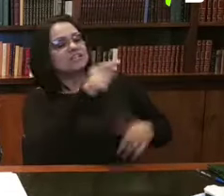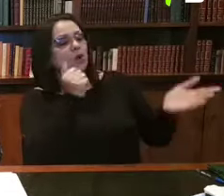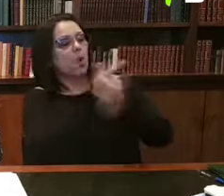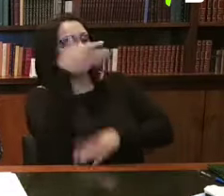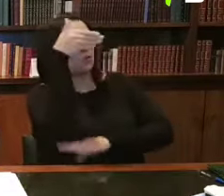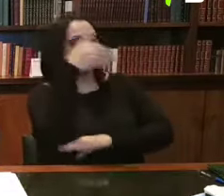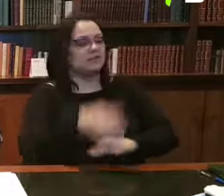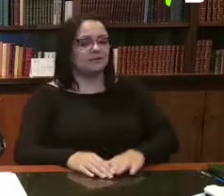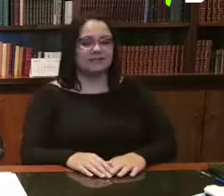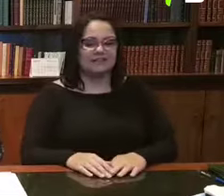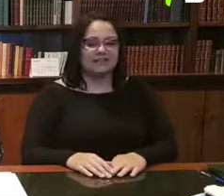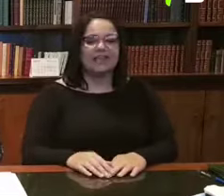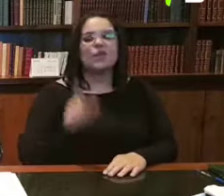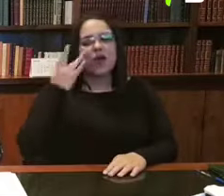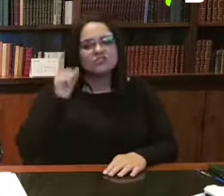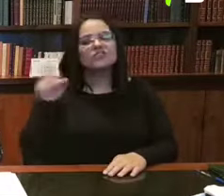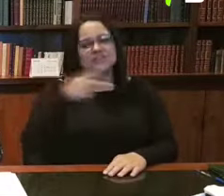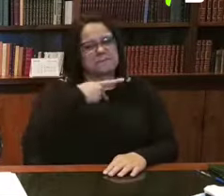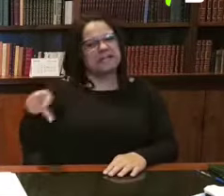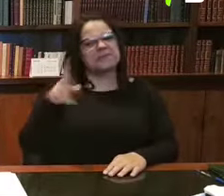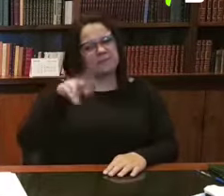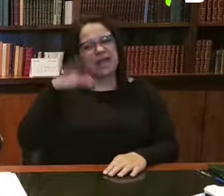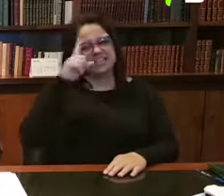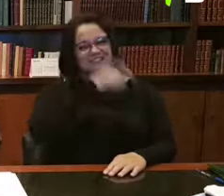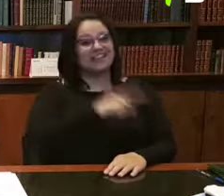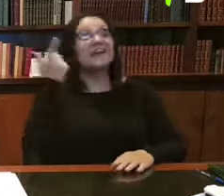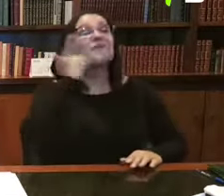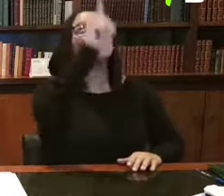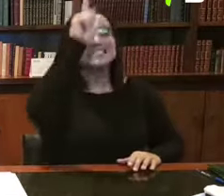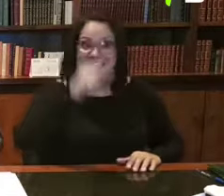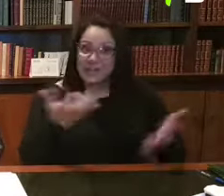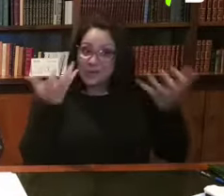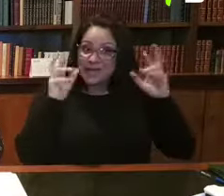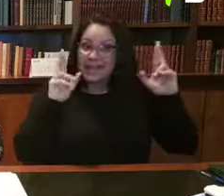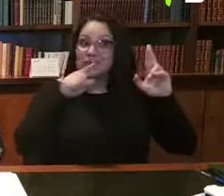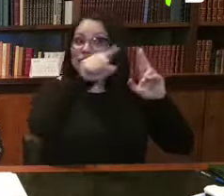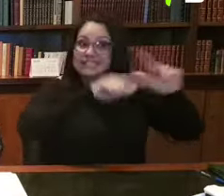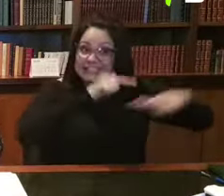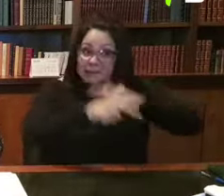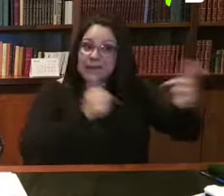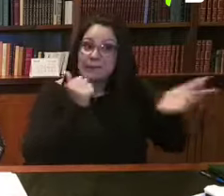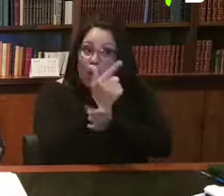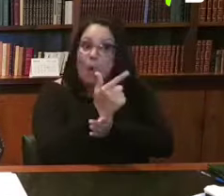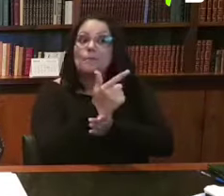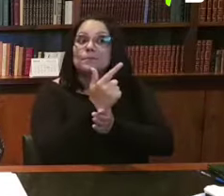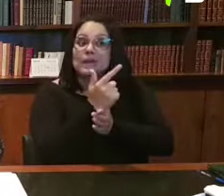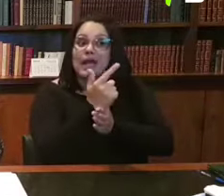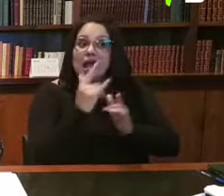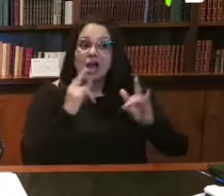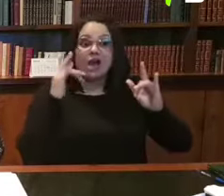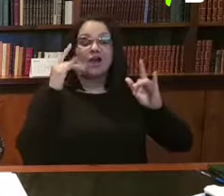eu tenho aqui ele falar muito mais difícil chegar à presidência cheguei eu espero que esteja trabalhando para comprar hotel e isso é